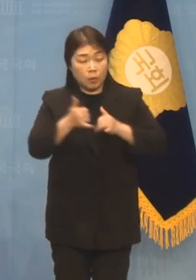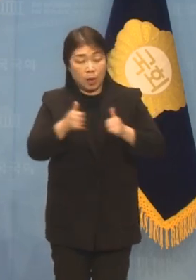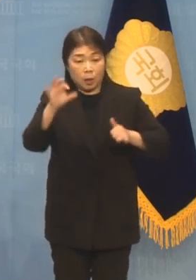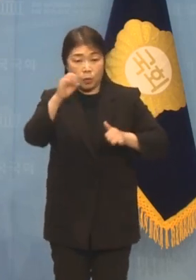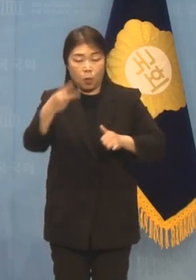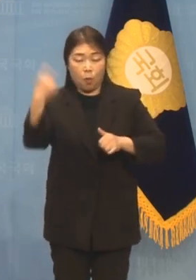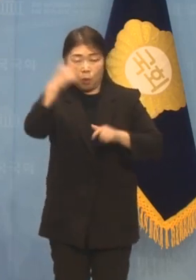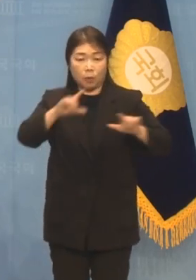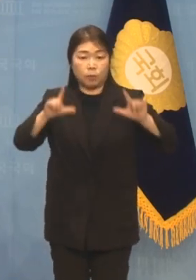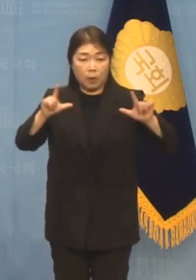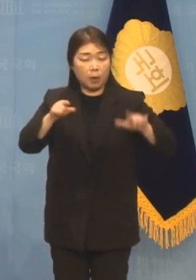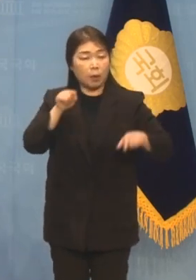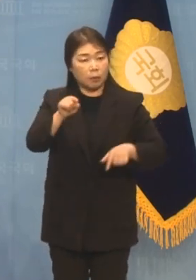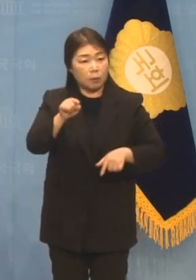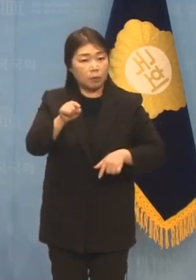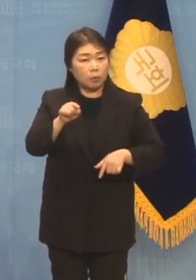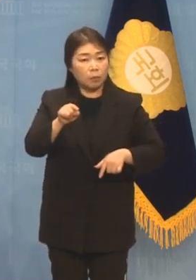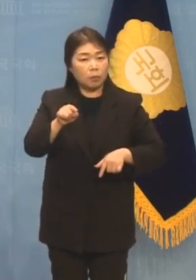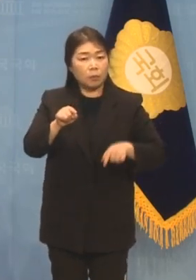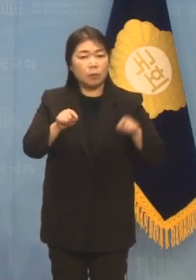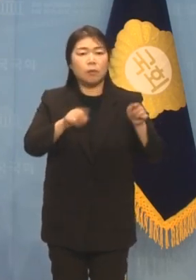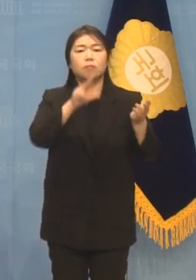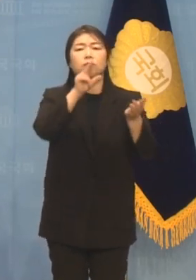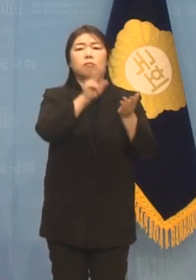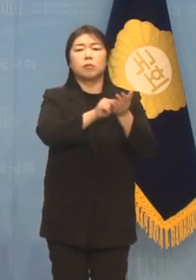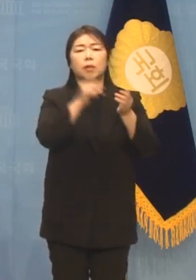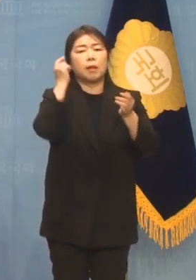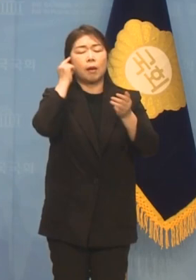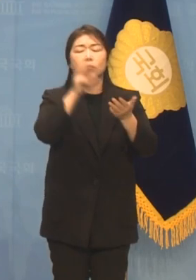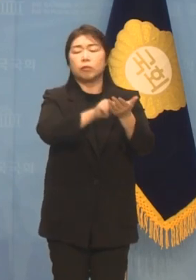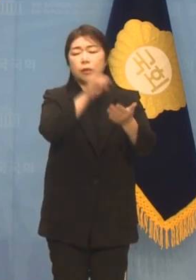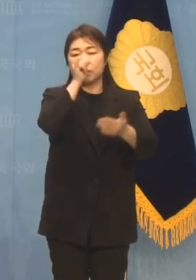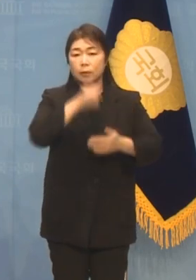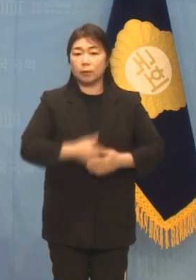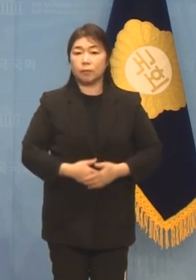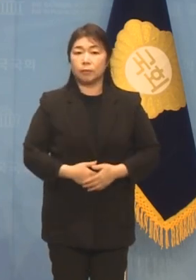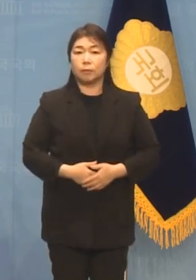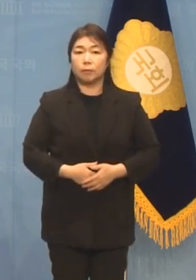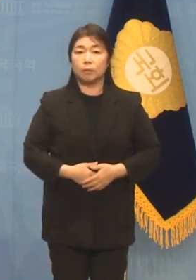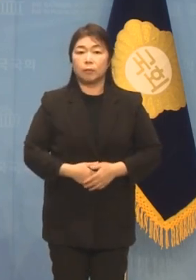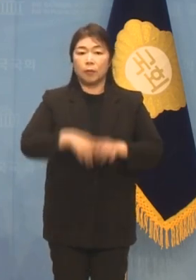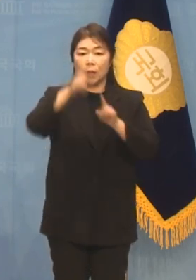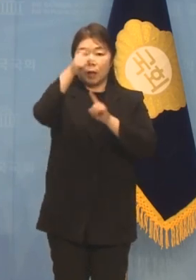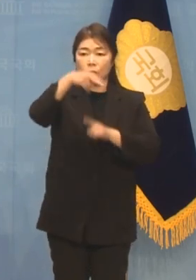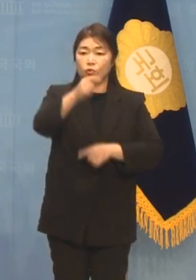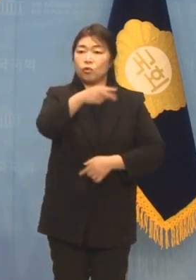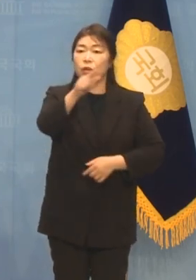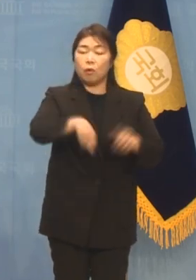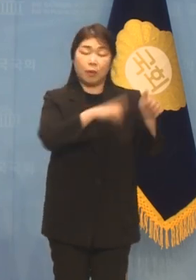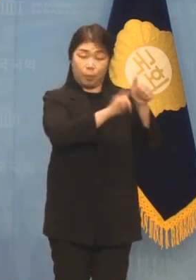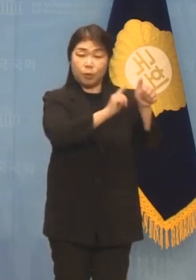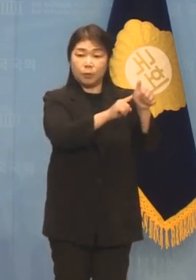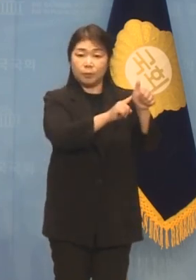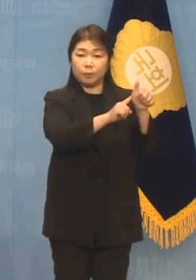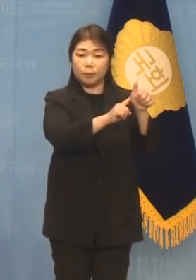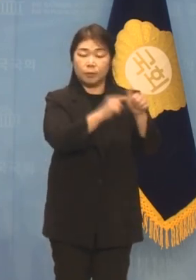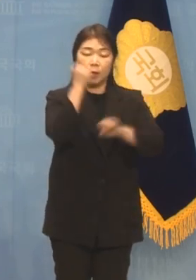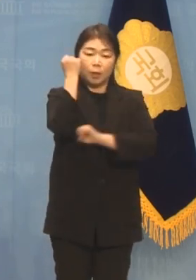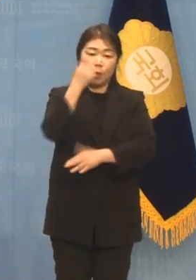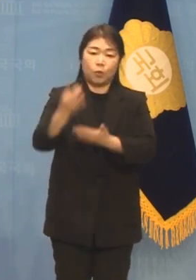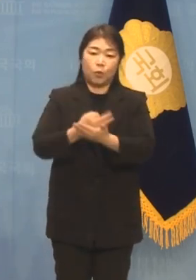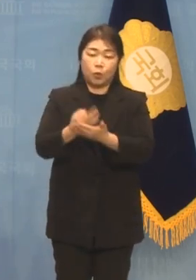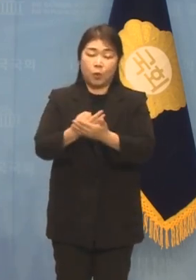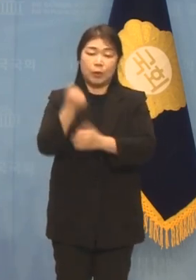착각은 자의식 과잉에 불과합니다. 이준석 대표는 정강정책 1호의 기본소득이